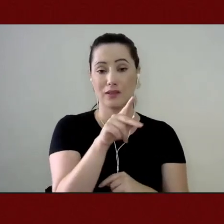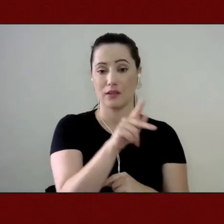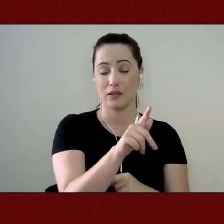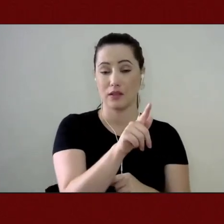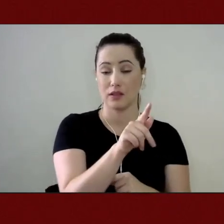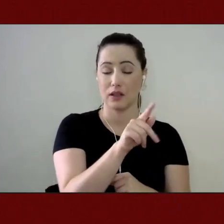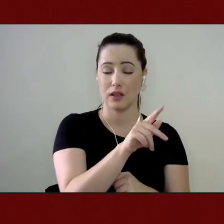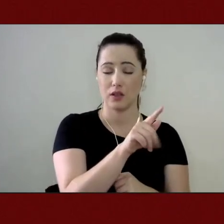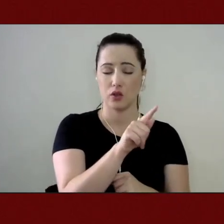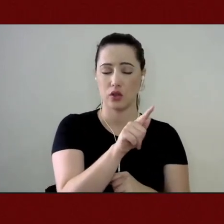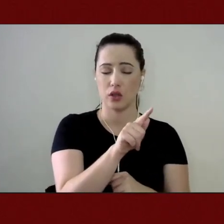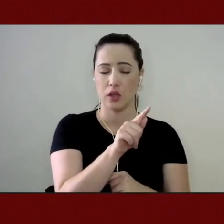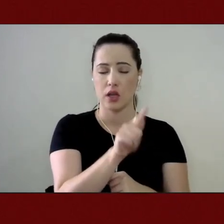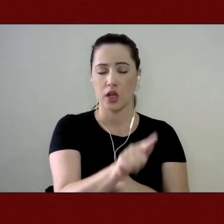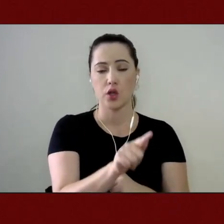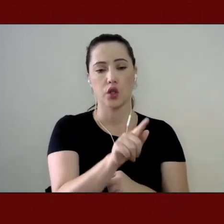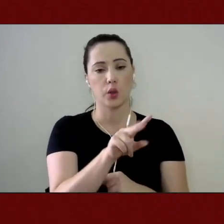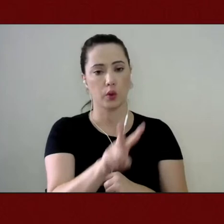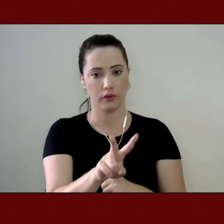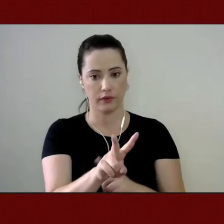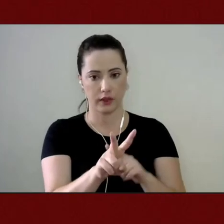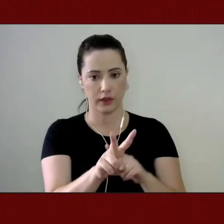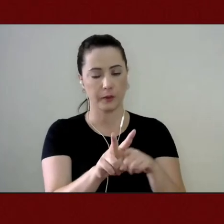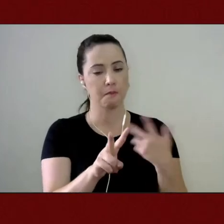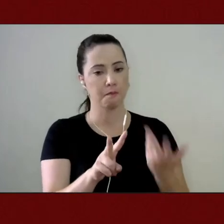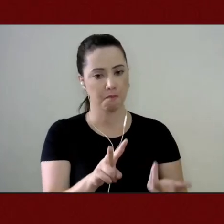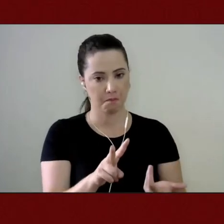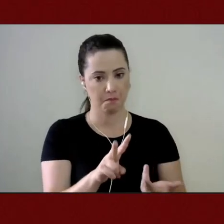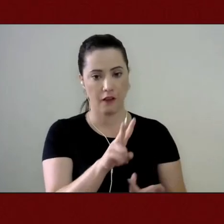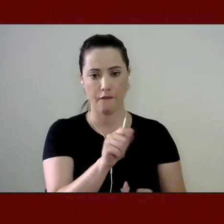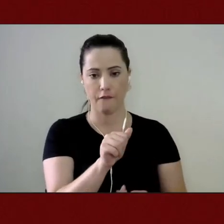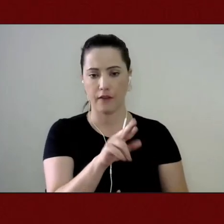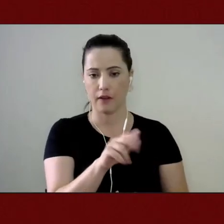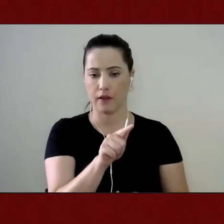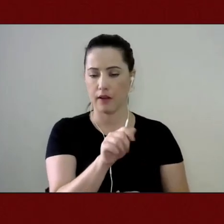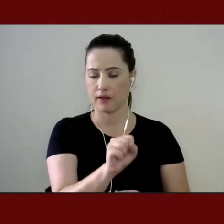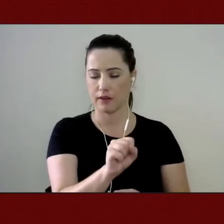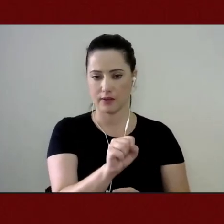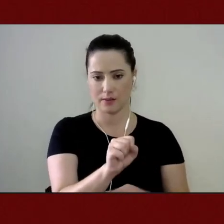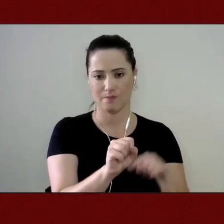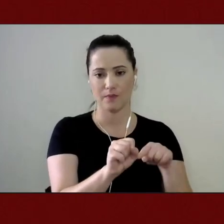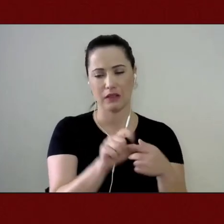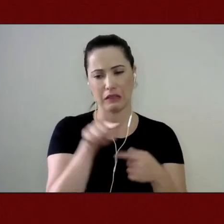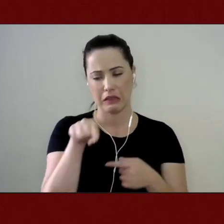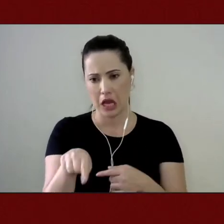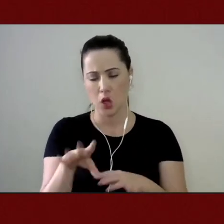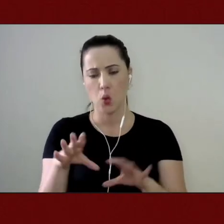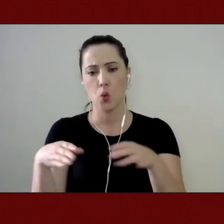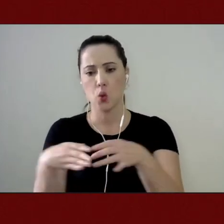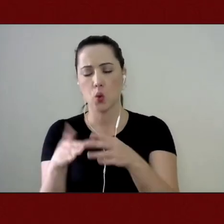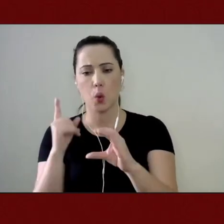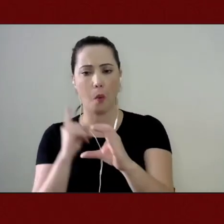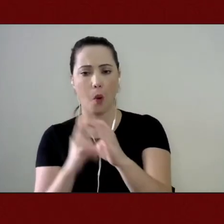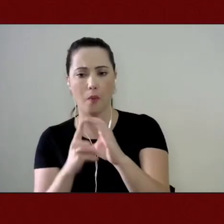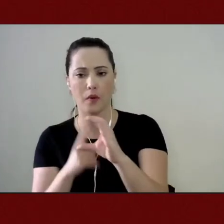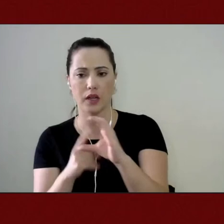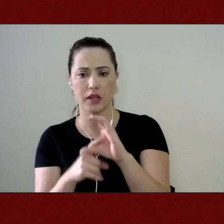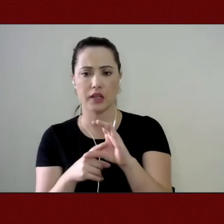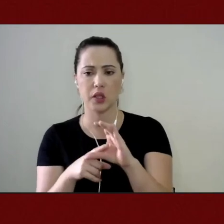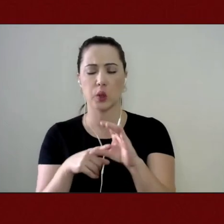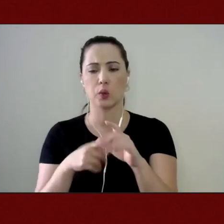Novo. Cai sobre os comunistas uma violenta onda repressiva, enquanto se delineia no país um